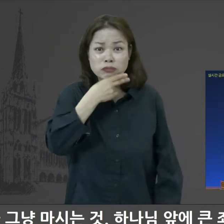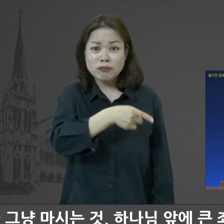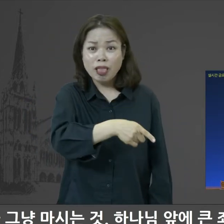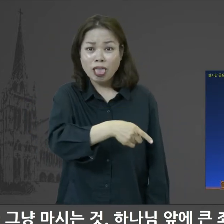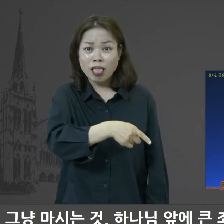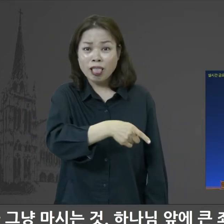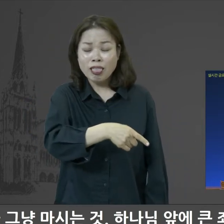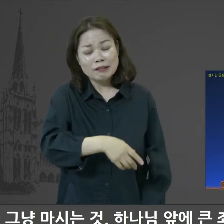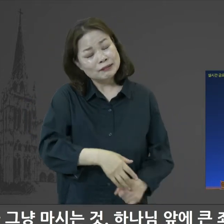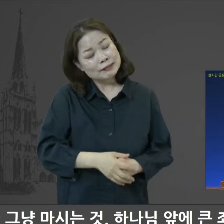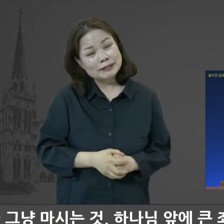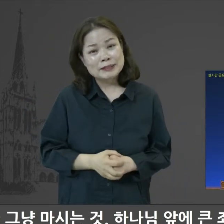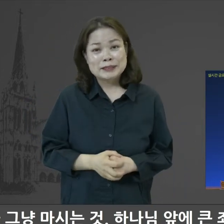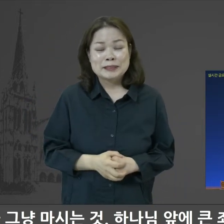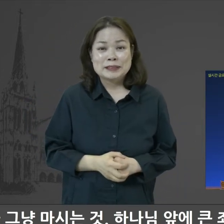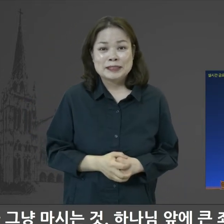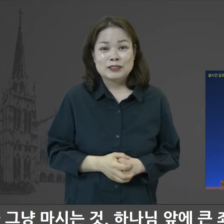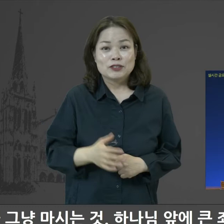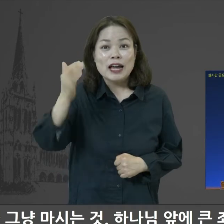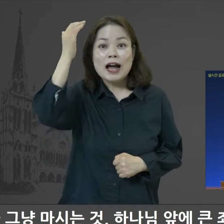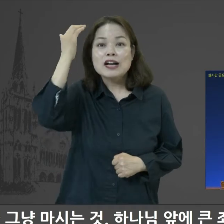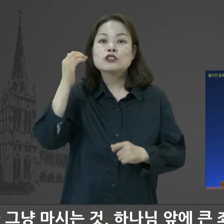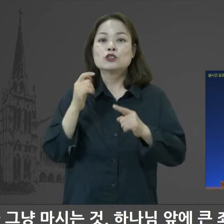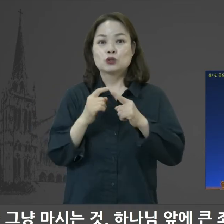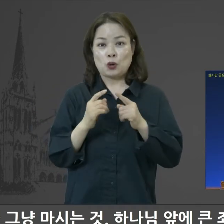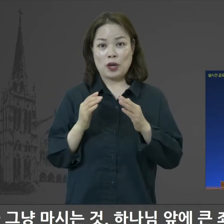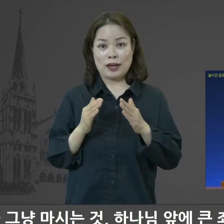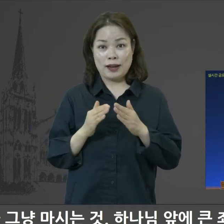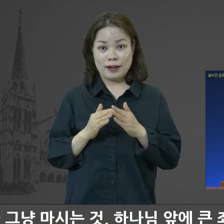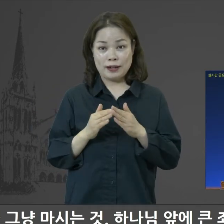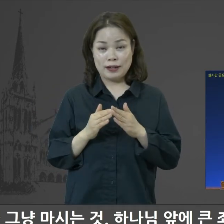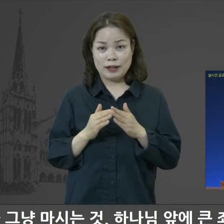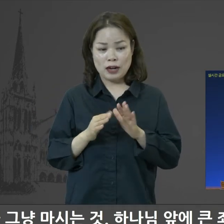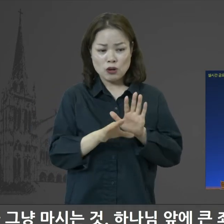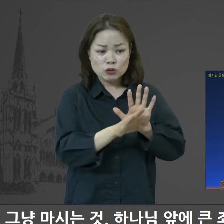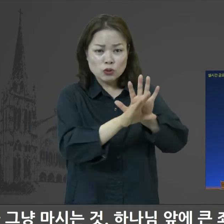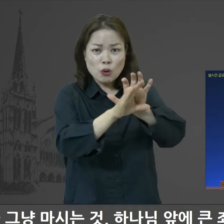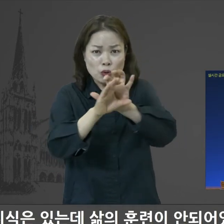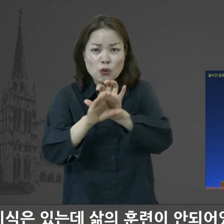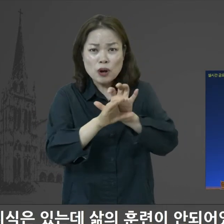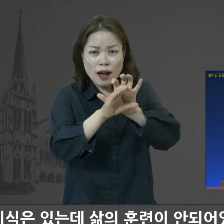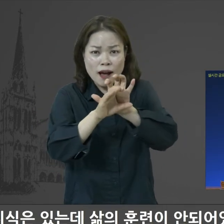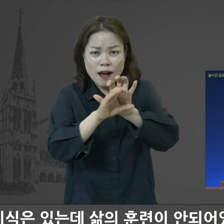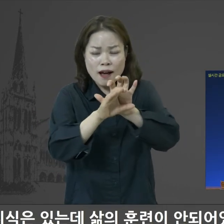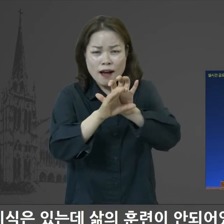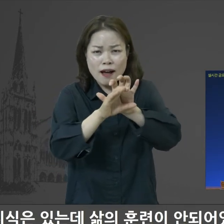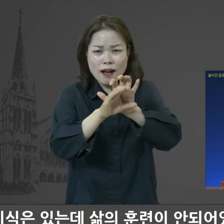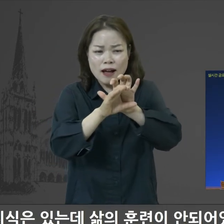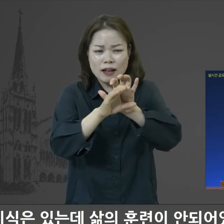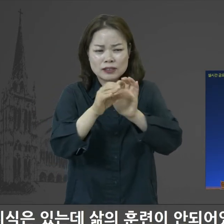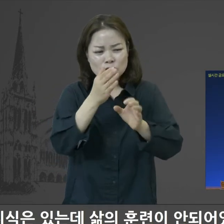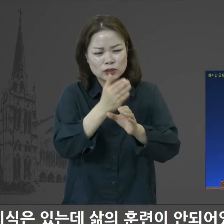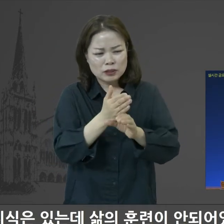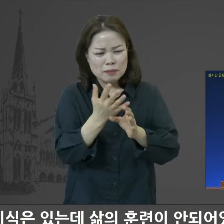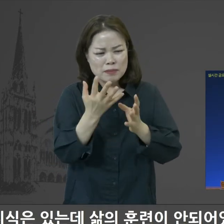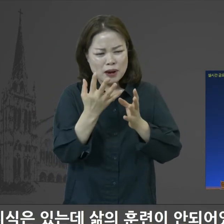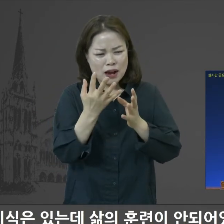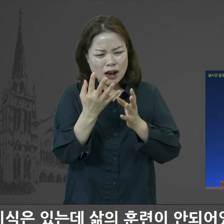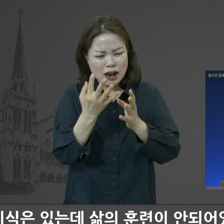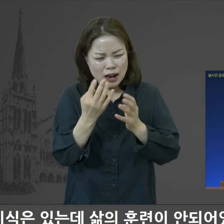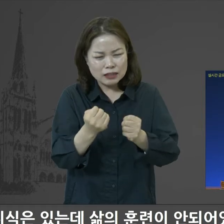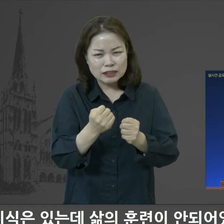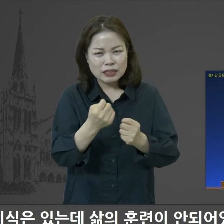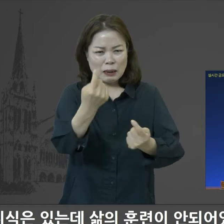있습니다. 우리 지금 한국 교회가 이 코로나 중심으로 세상에 많은 지탄을 받고